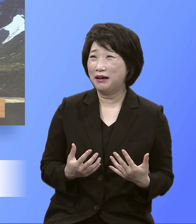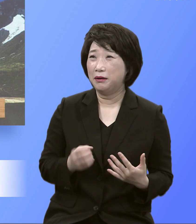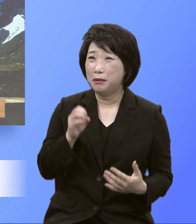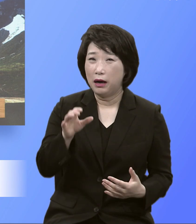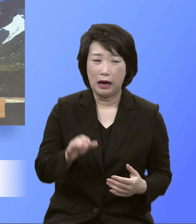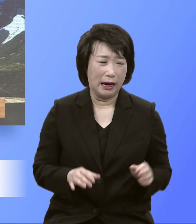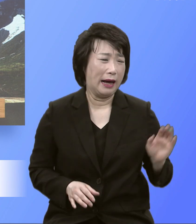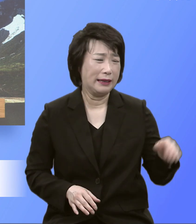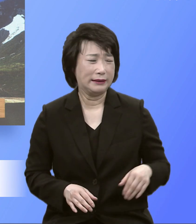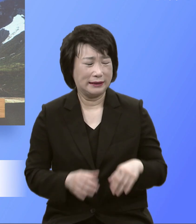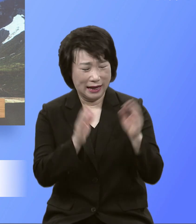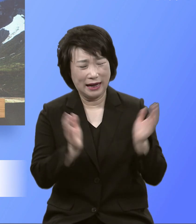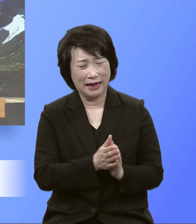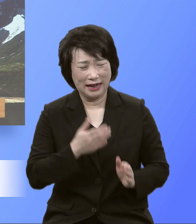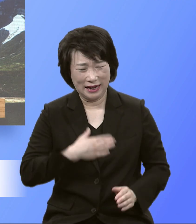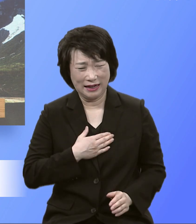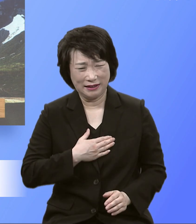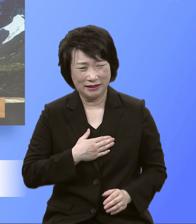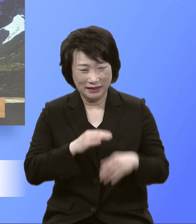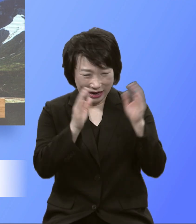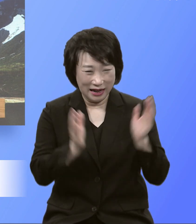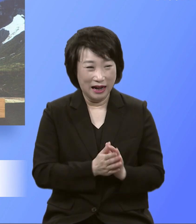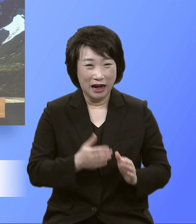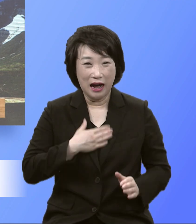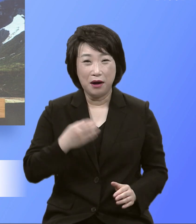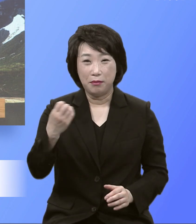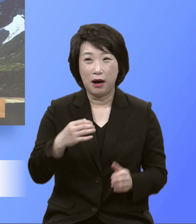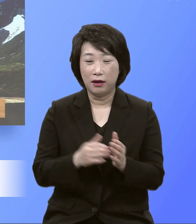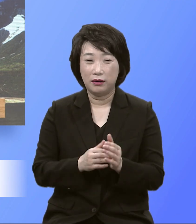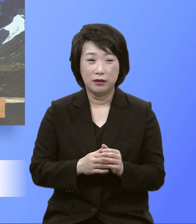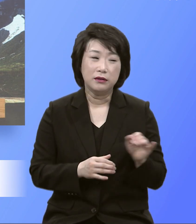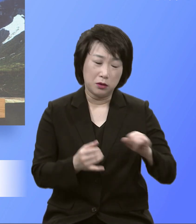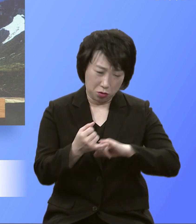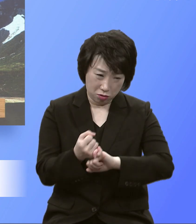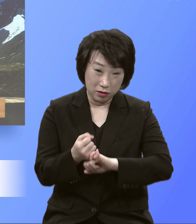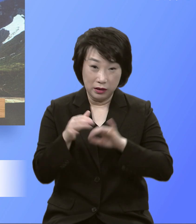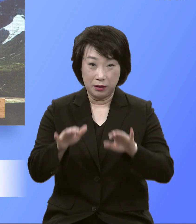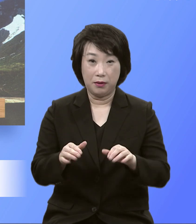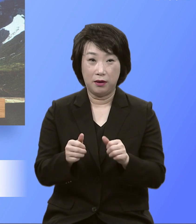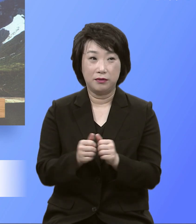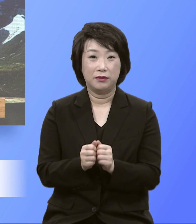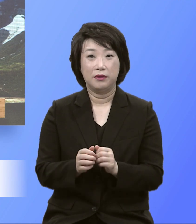그랬더니 다 안 돼요. 다 안 돼. 그러니까 꼭 이분이